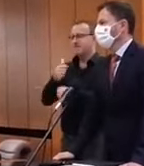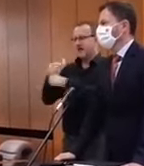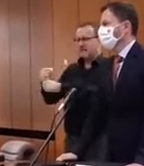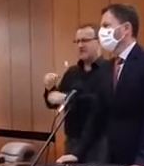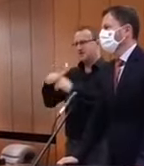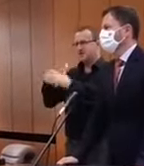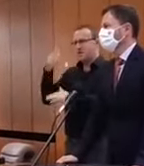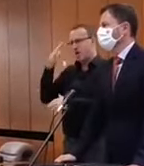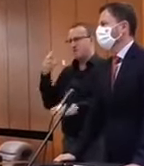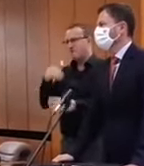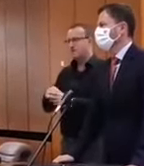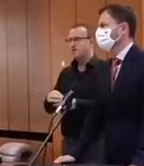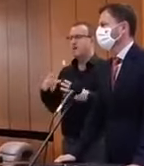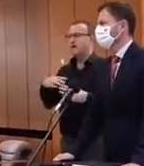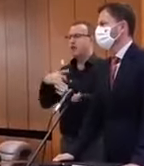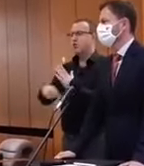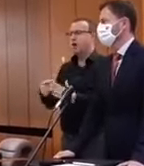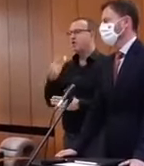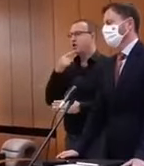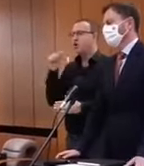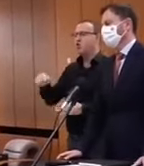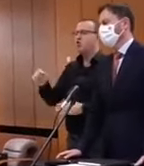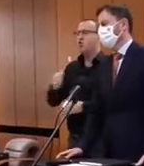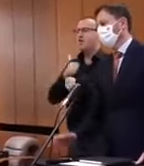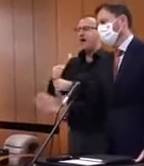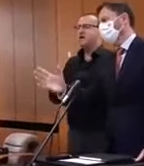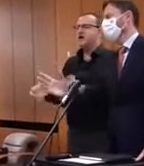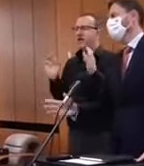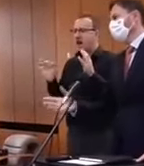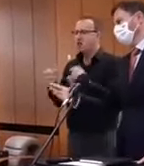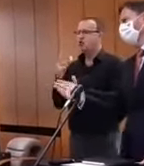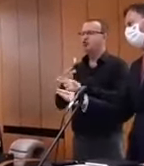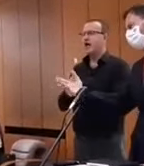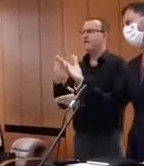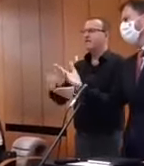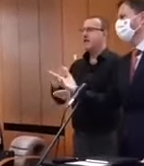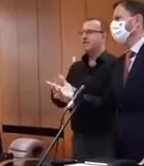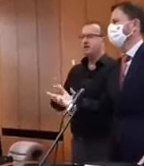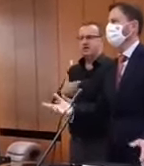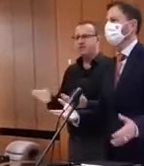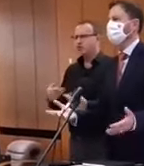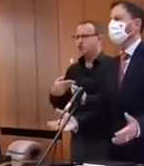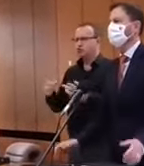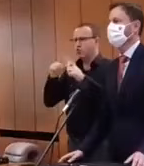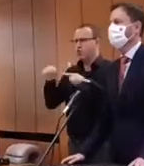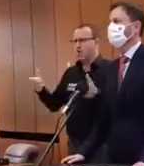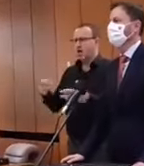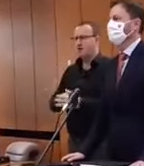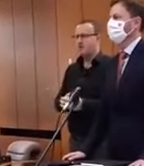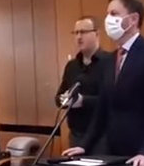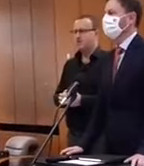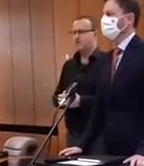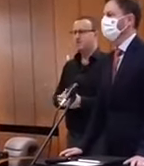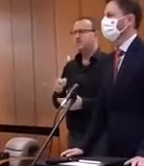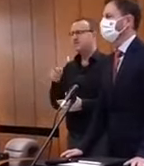lebo Boris Kolár hovorí, že tento návrh je kvalitný, nebude stať vôbec nič? No to je tak, asi ste postreli